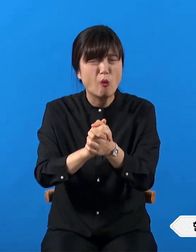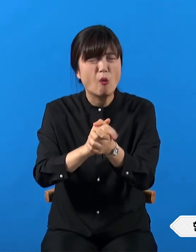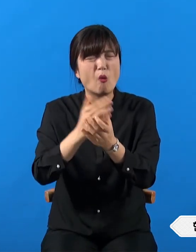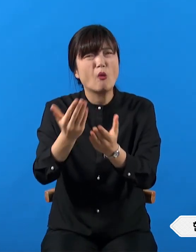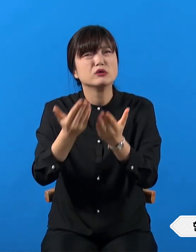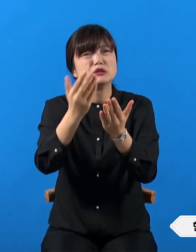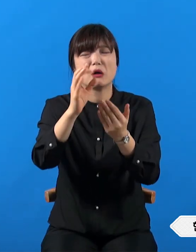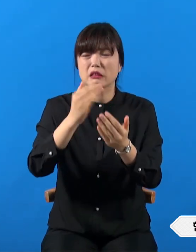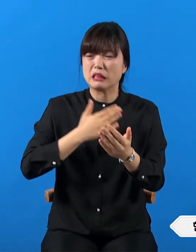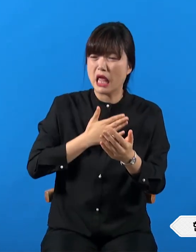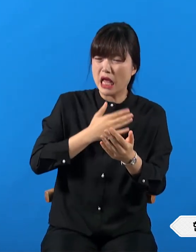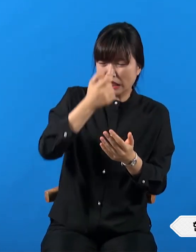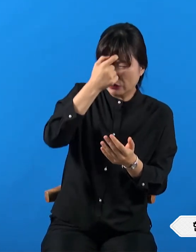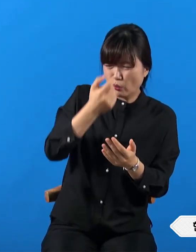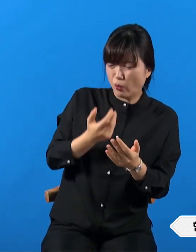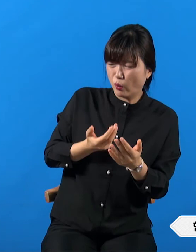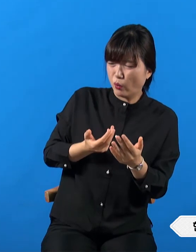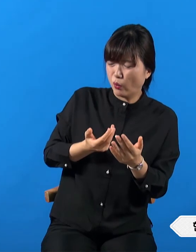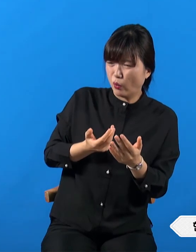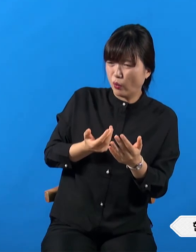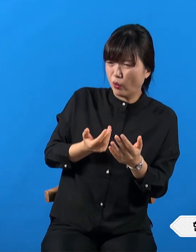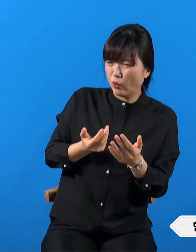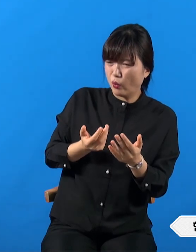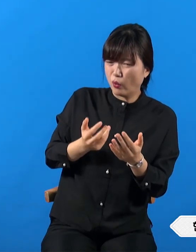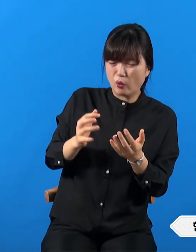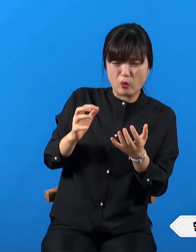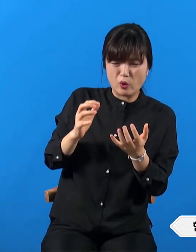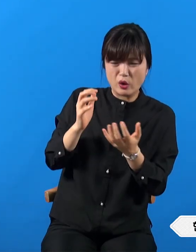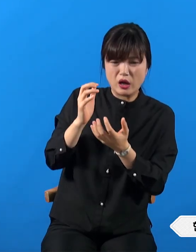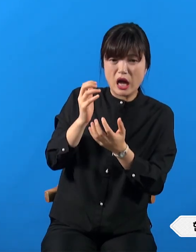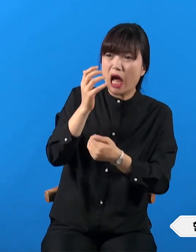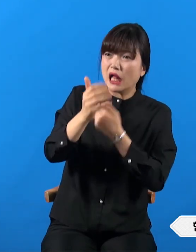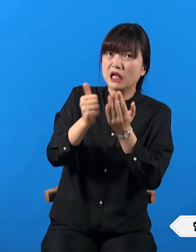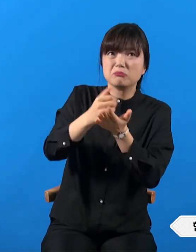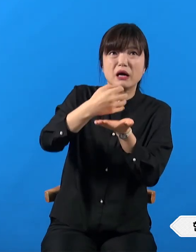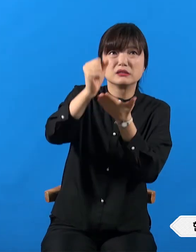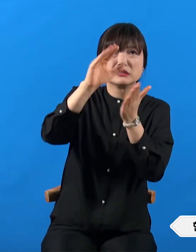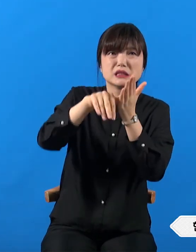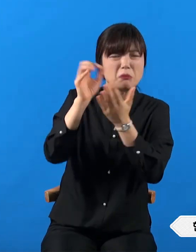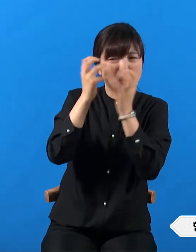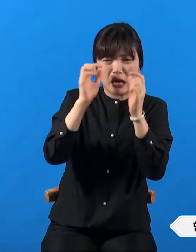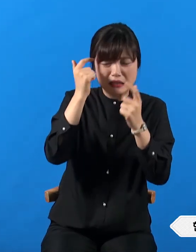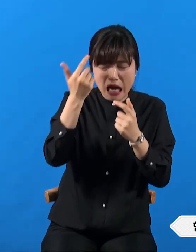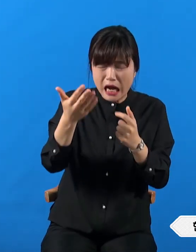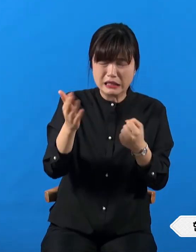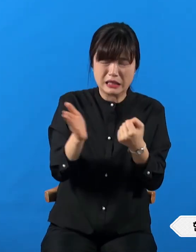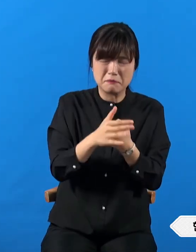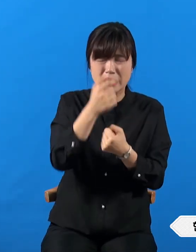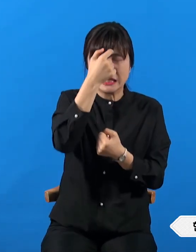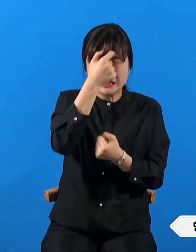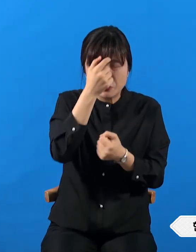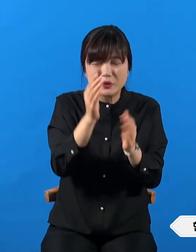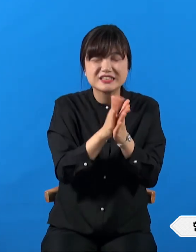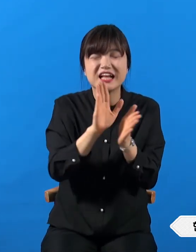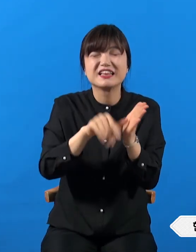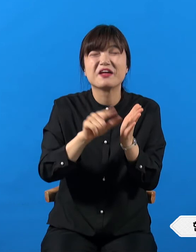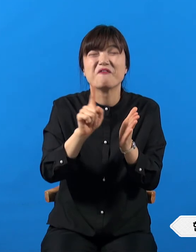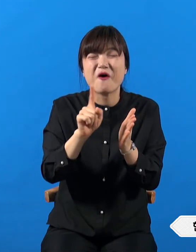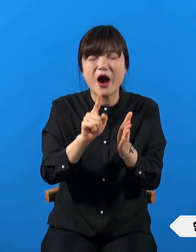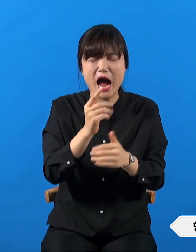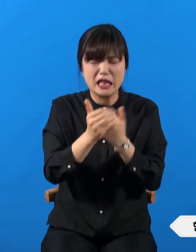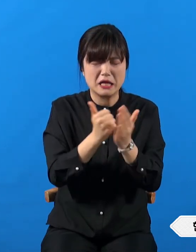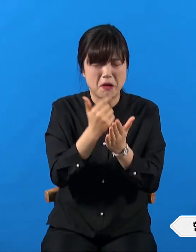사람들 기도하고 내 기도하고 막 섞여버리면 어떻게 되나 걱정이 됩니다. 그래서 이렇게 기도를 시작을 했다고